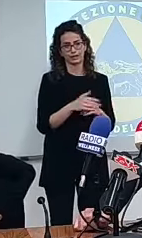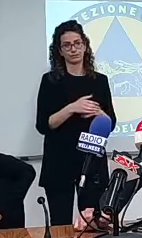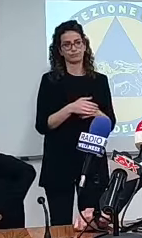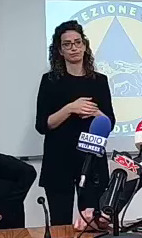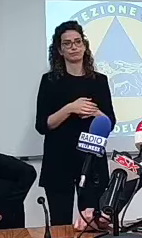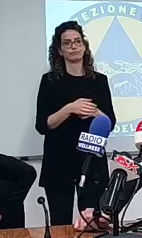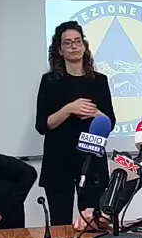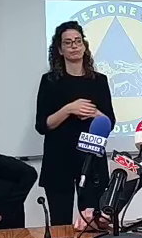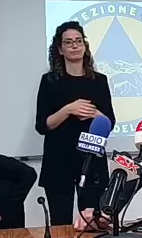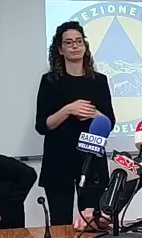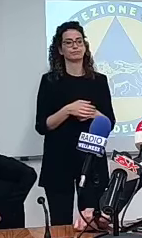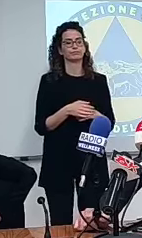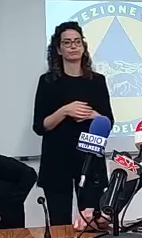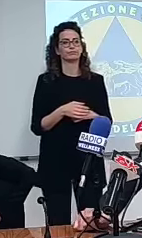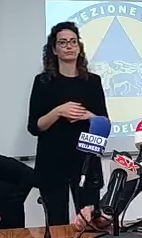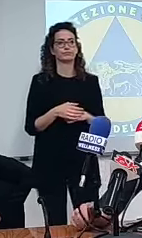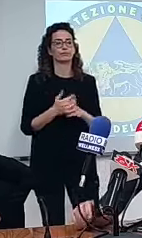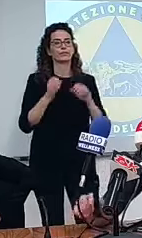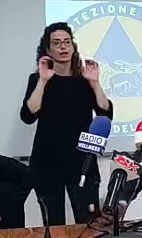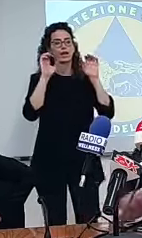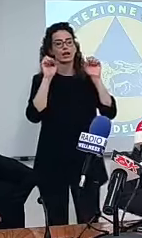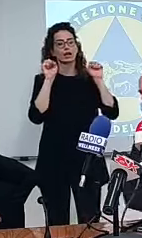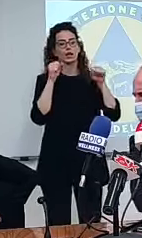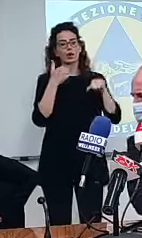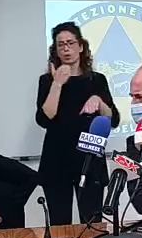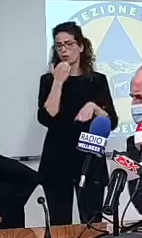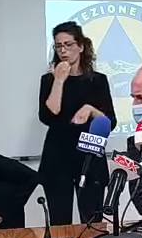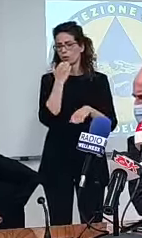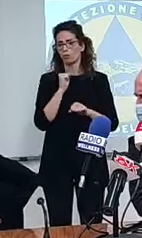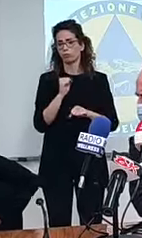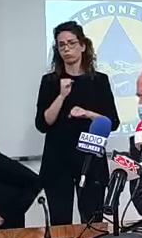cioè il Veneto va in zona...